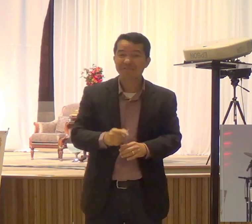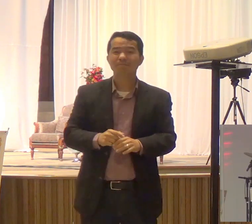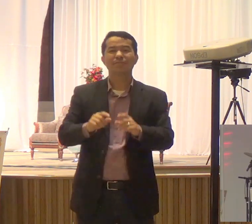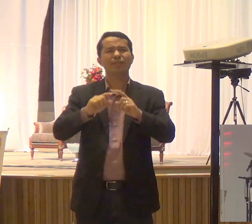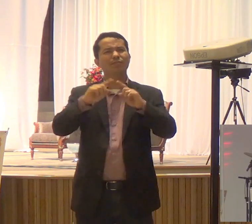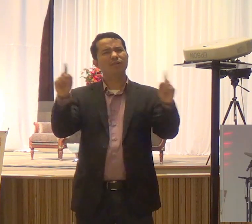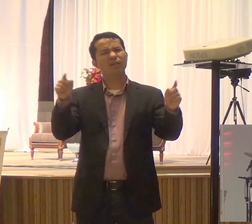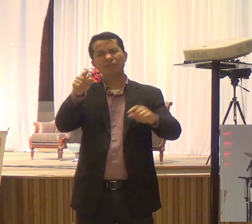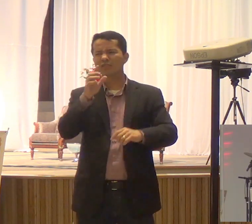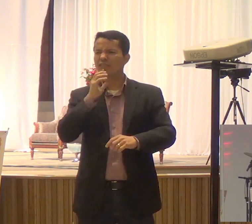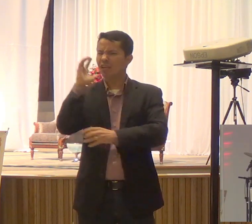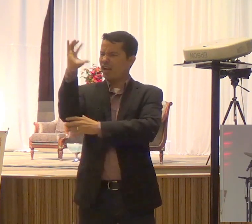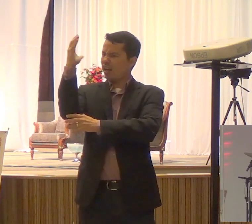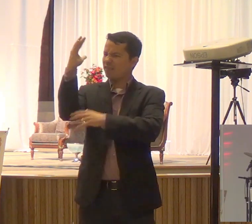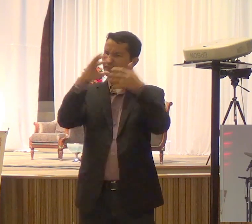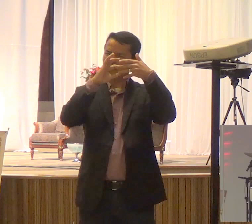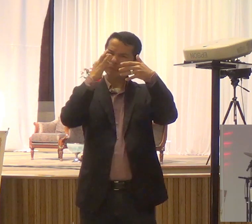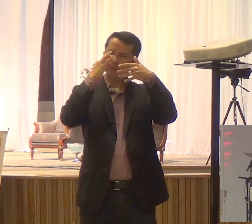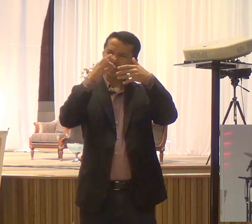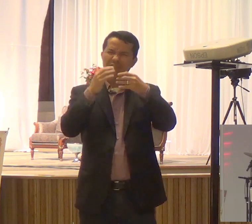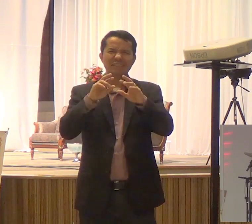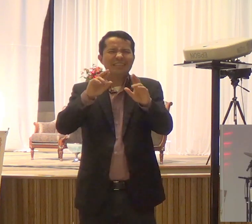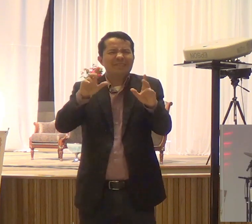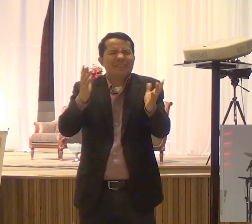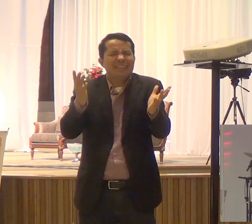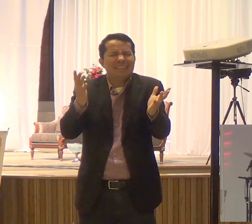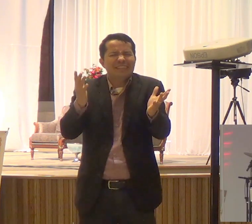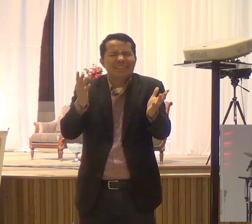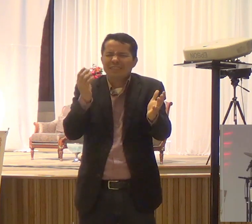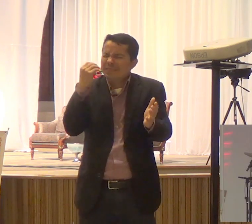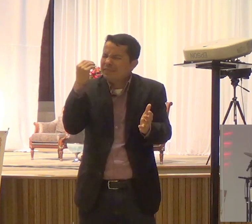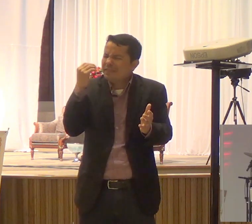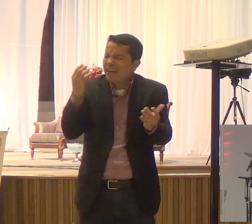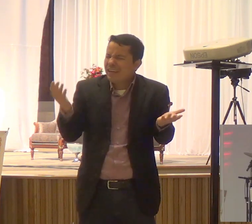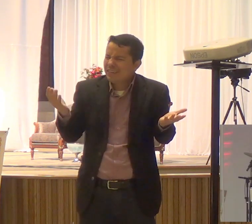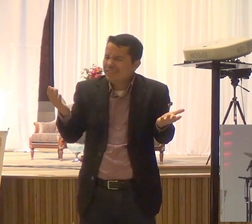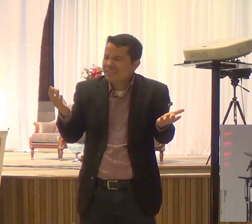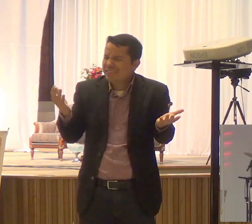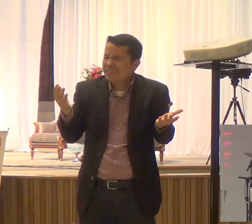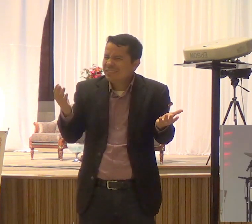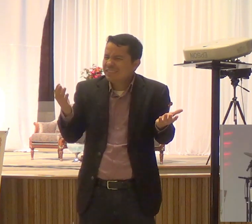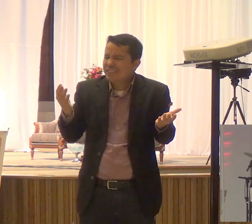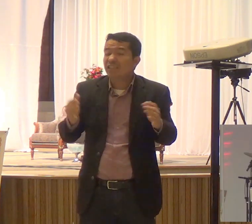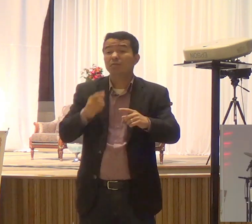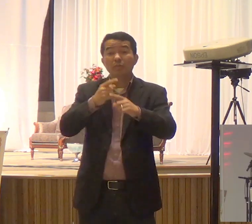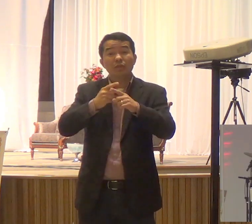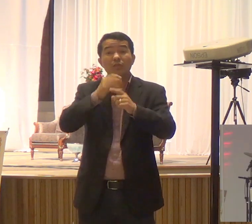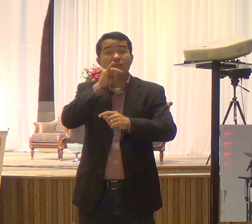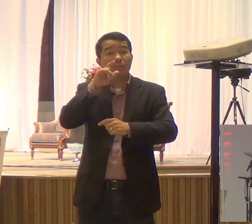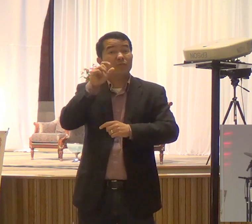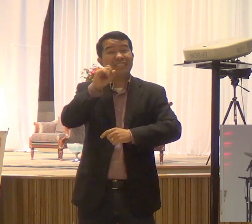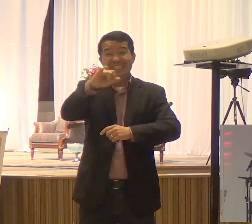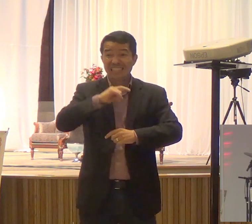está trazendo para a gente aqui no texto de Ezequiel 15 é que se videira não servir para dar o seu fruto,